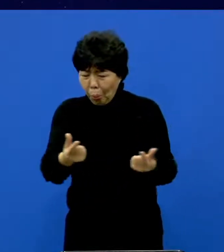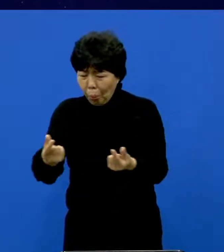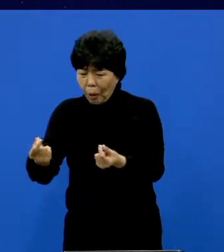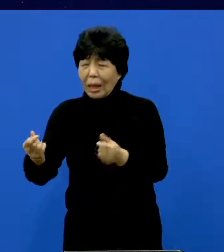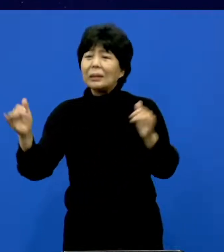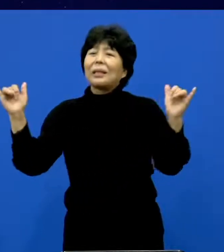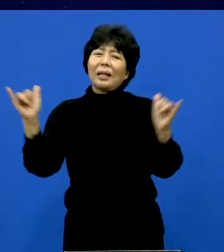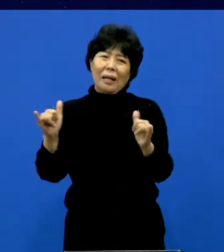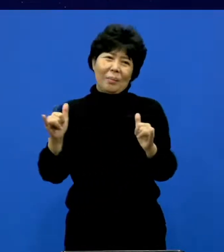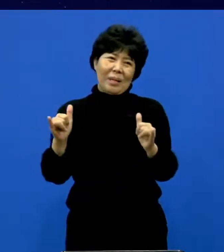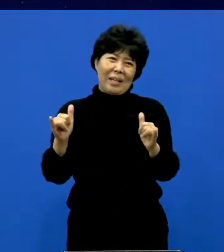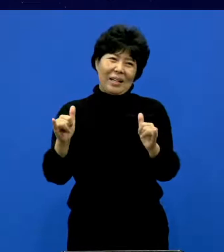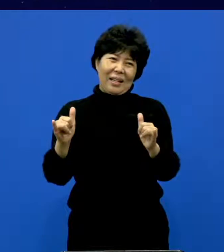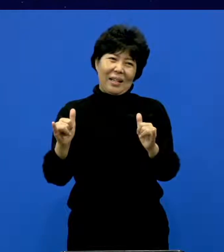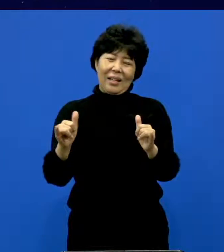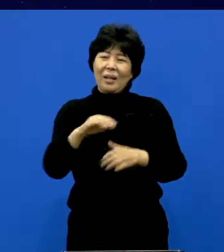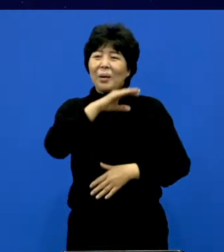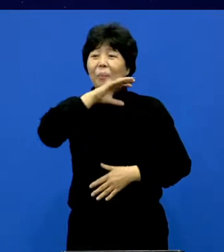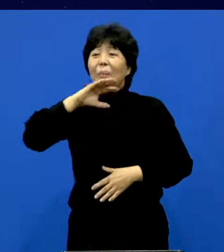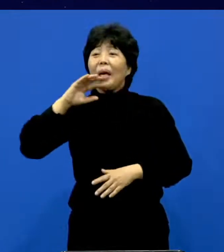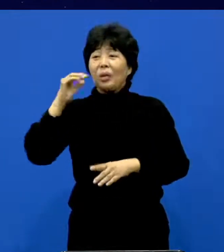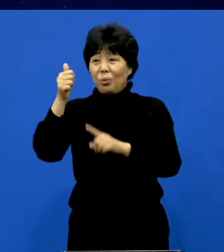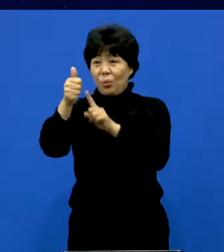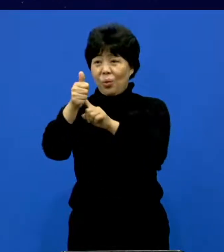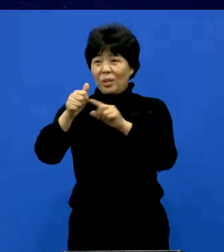그렇게 말씀하고 있는 것입니다.